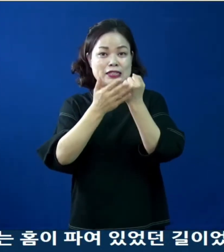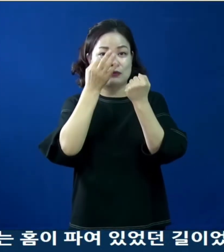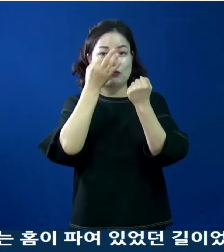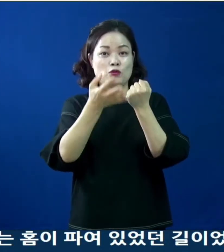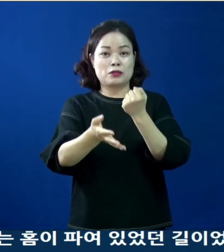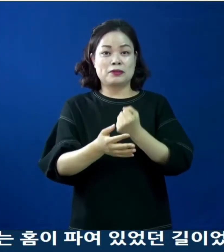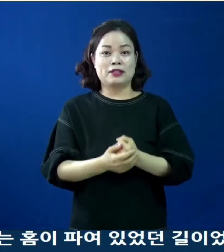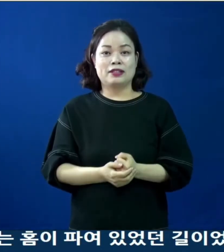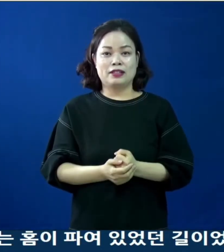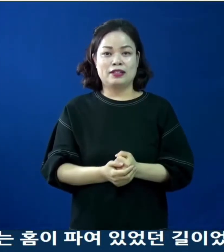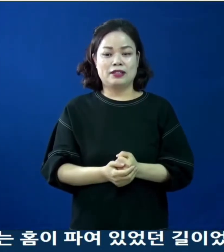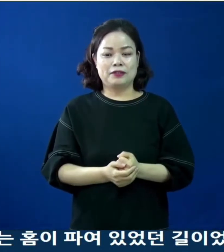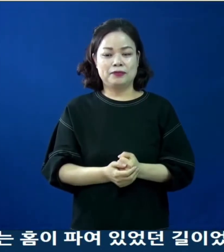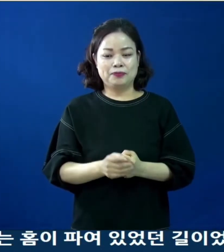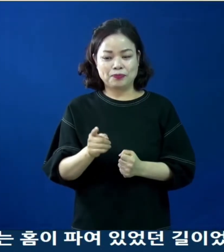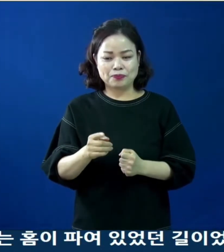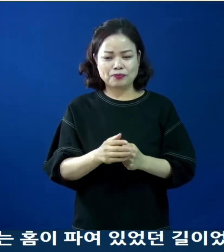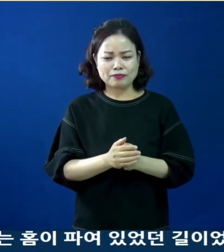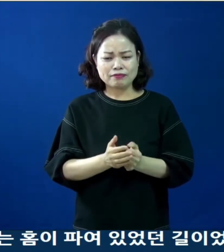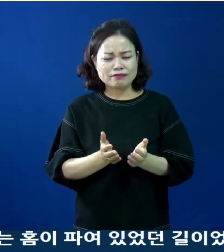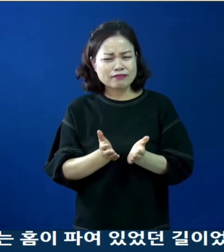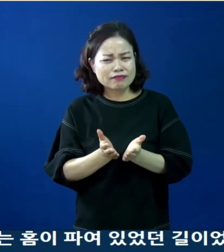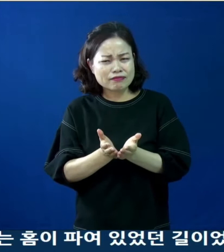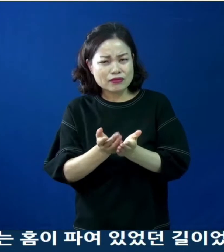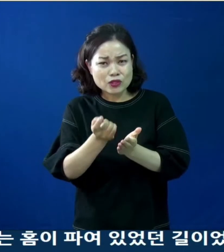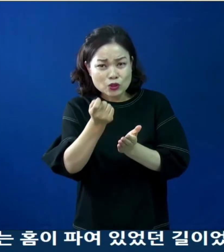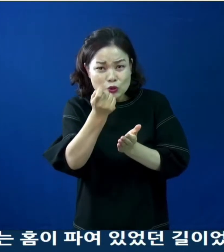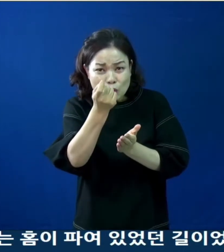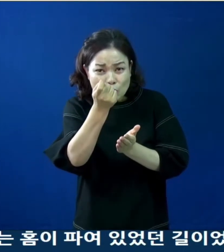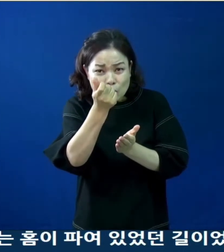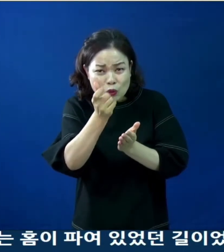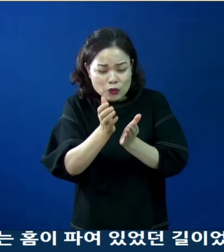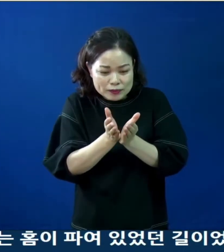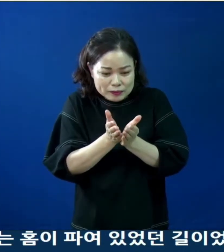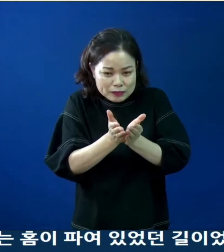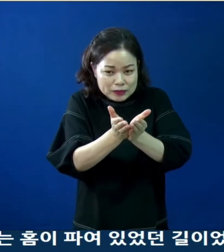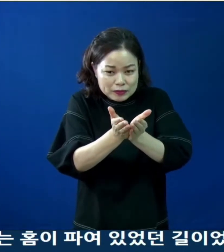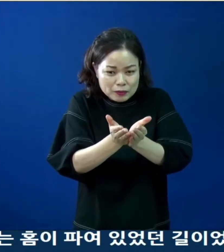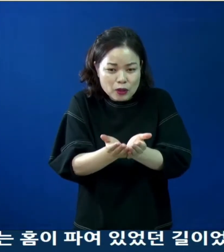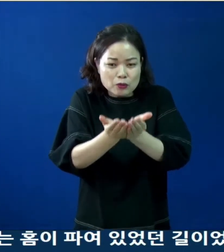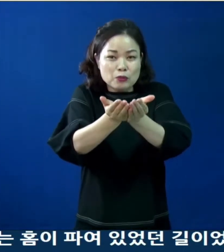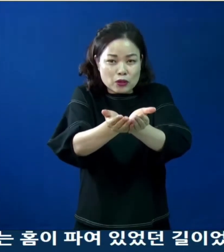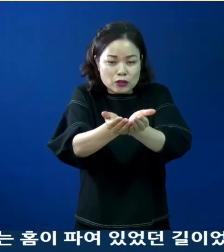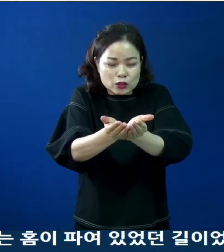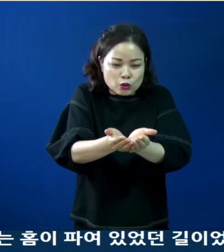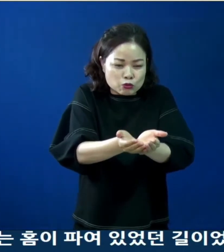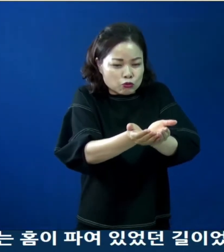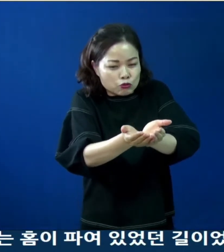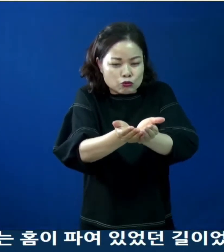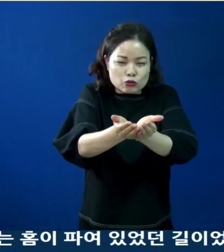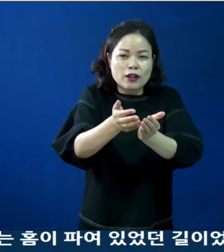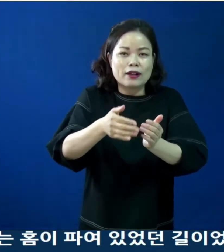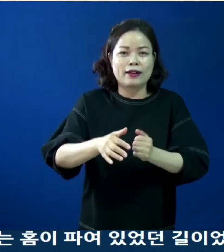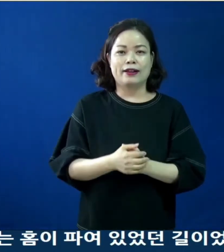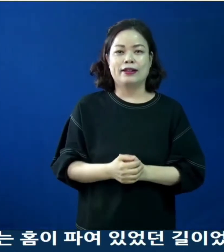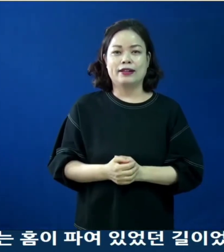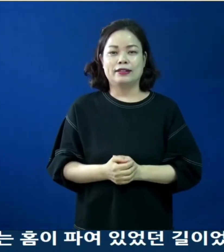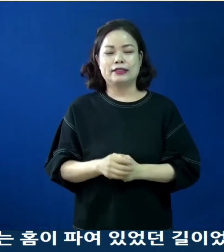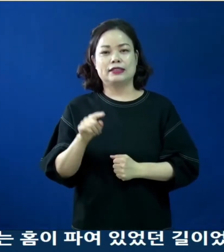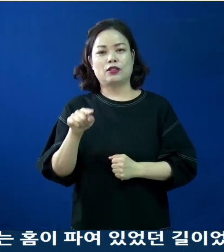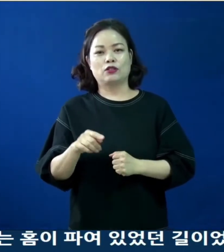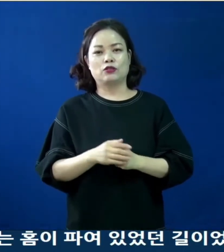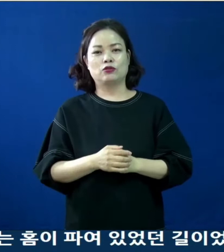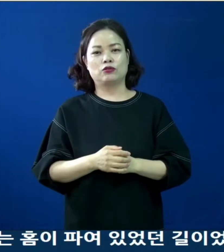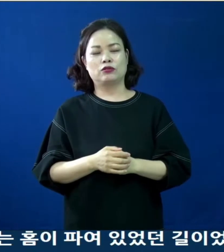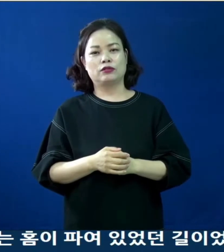이렇게 이제 쪽 들어온 운하가 조금만 파져 있는 겁니다. 저기다 배를 띄우고 지나갔다, 이런 얘기입니다. 이거는